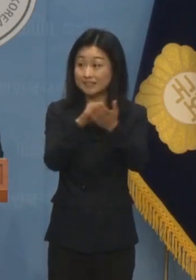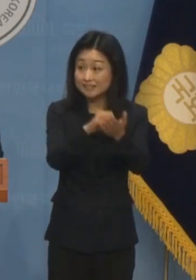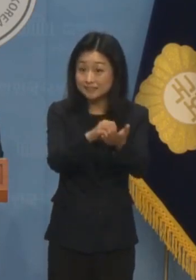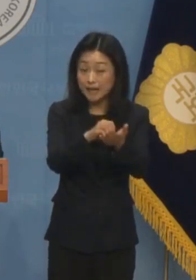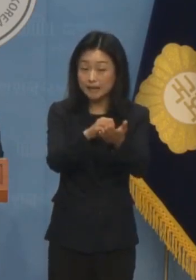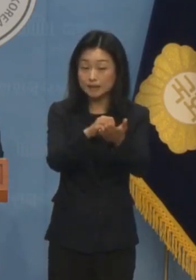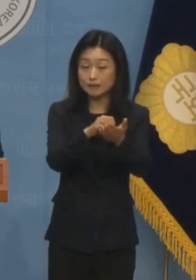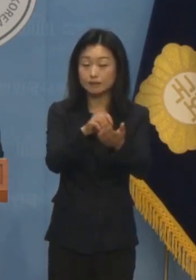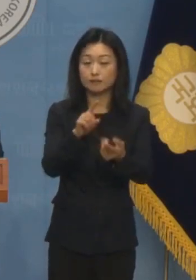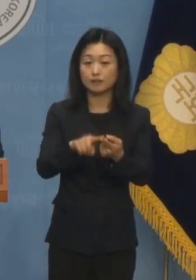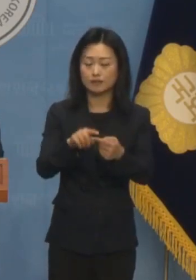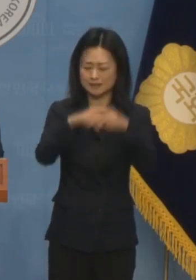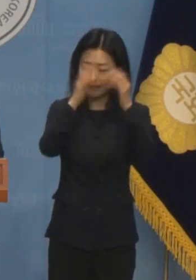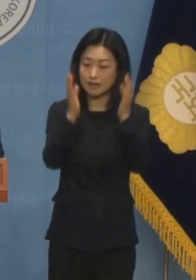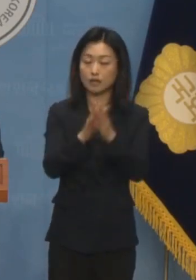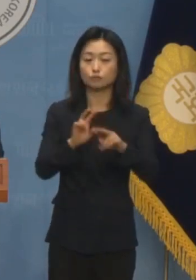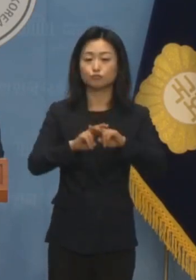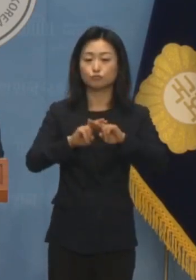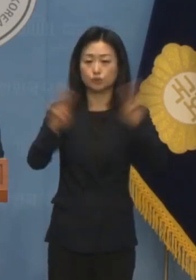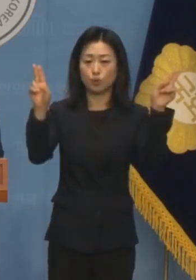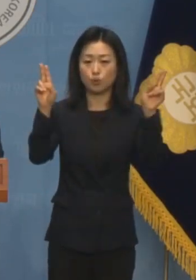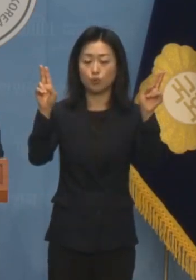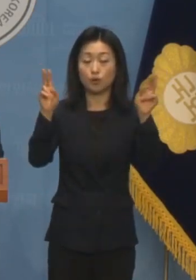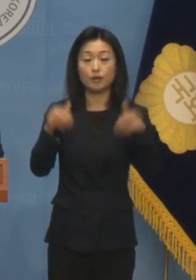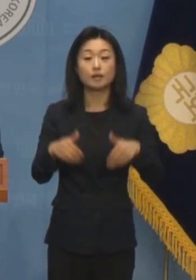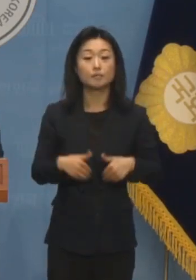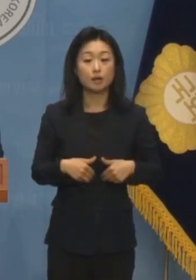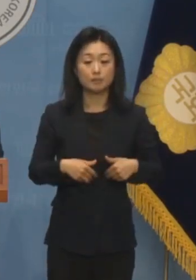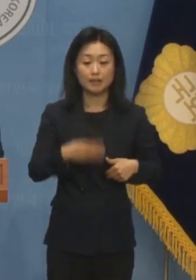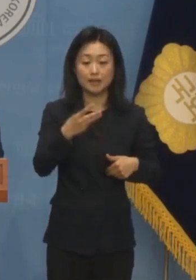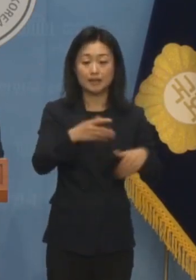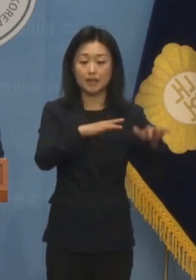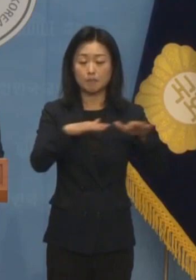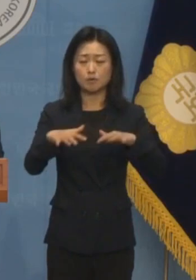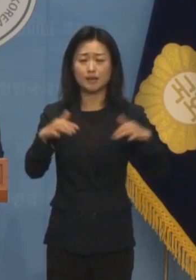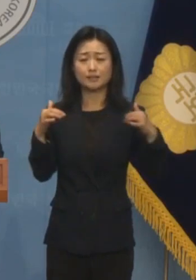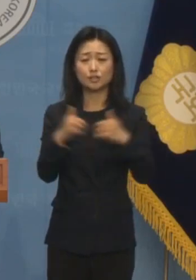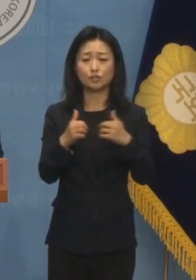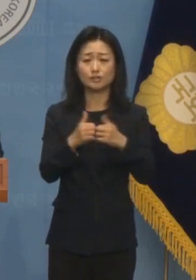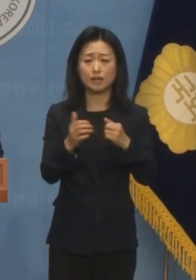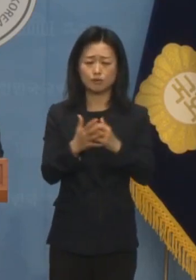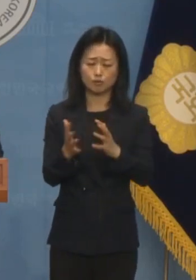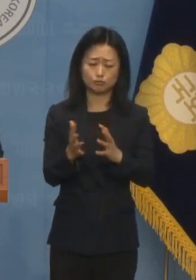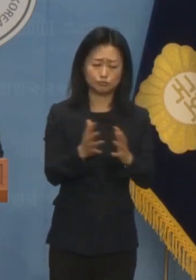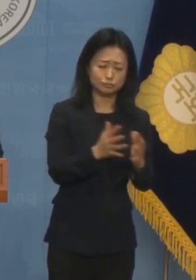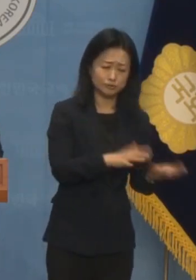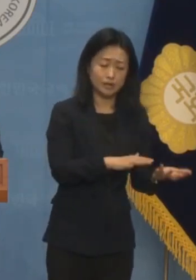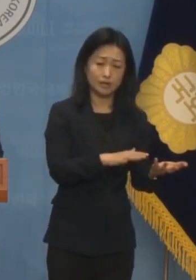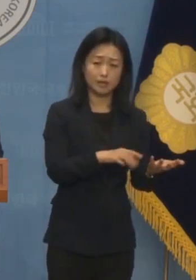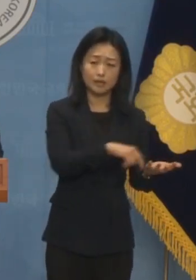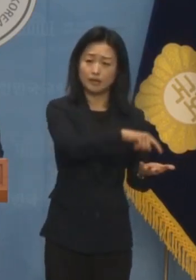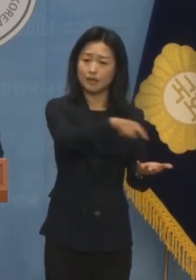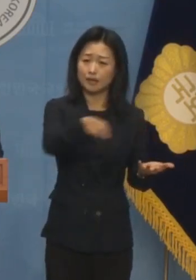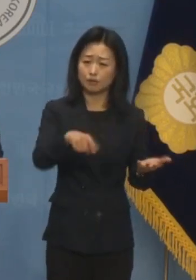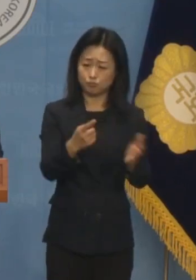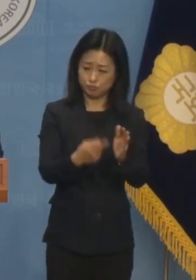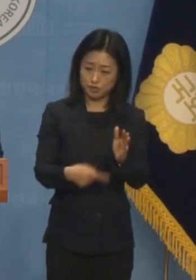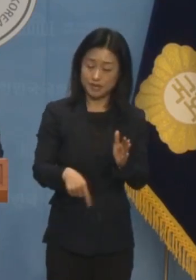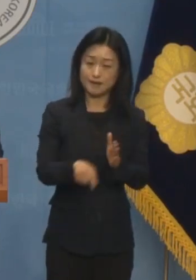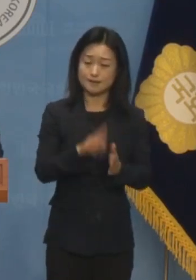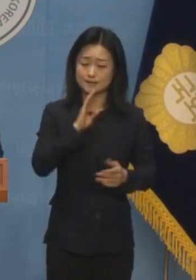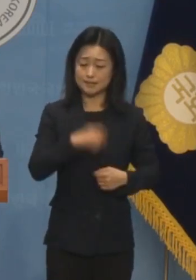철회해야 합니다 이것이 태평양 전쟁으로 무고하게 희생된 수많은 사람들에게